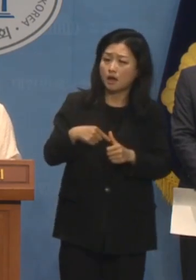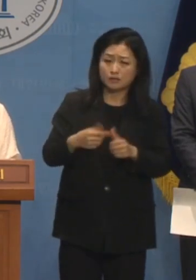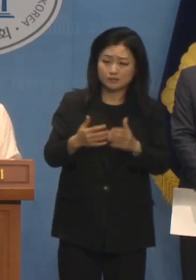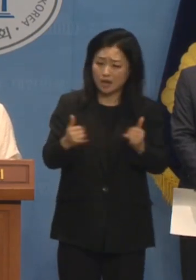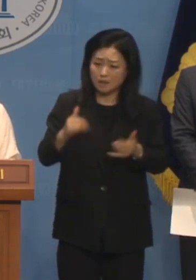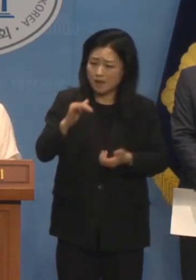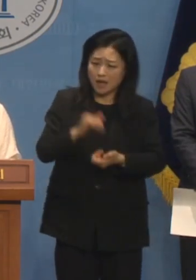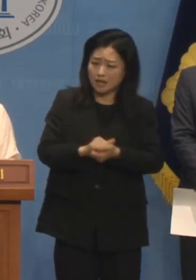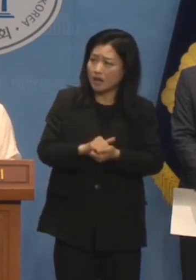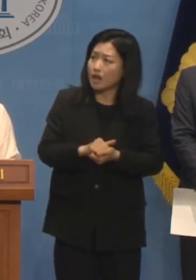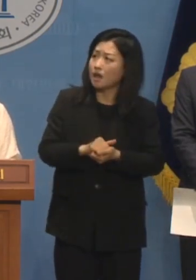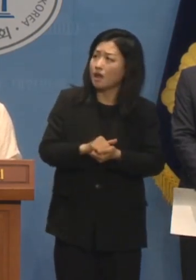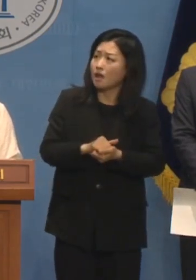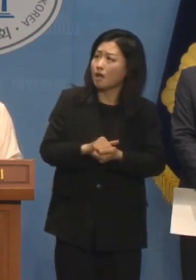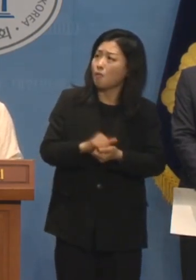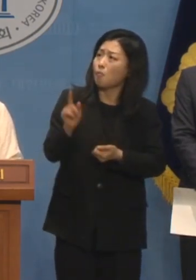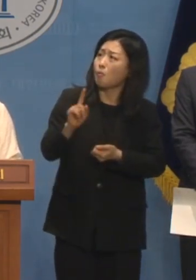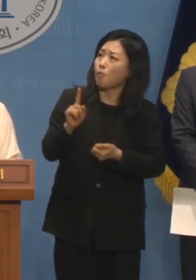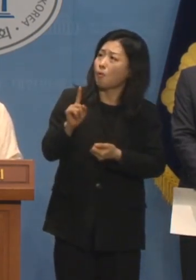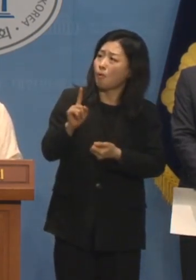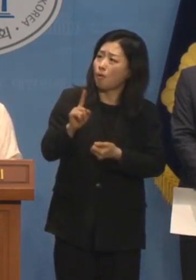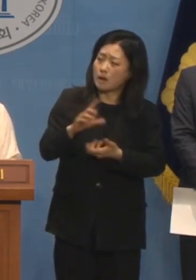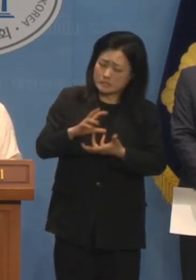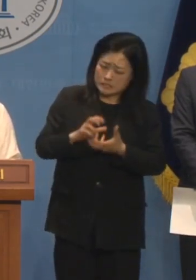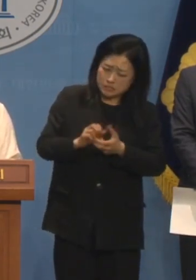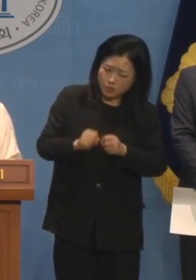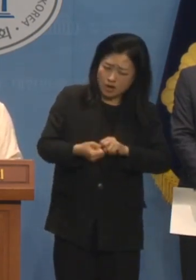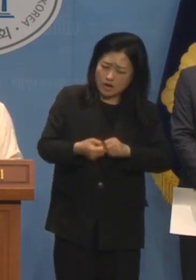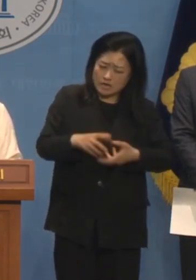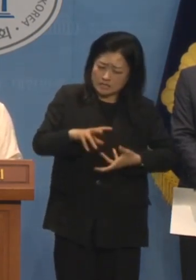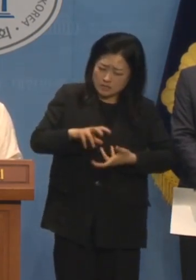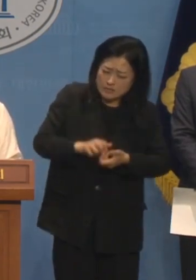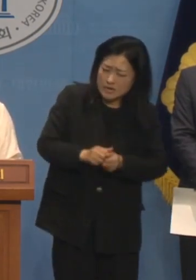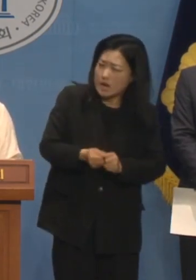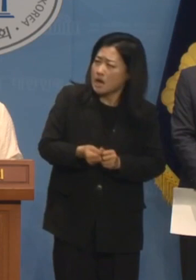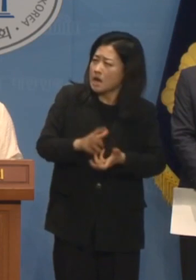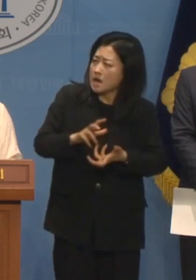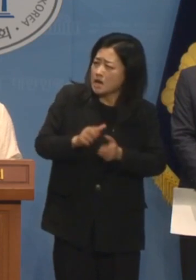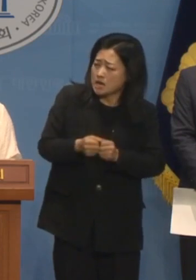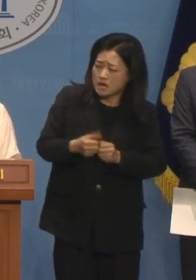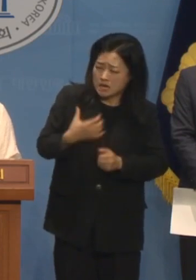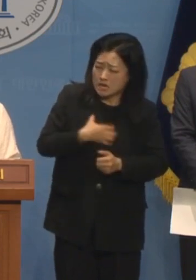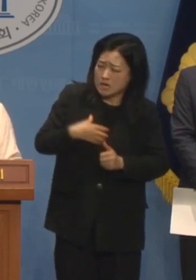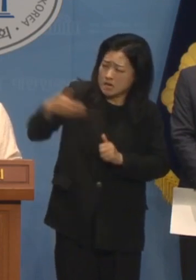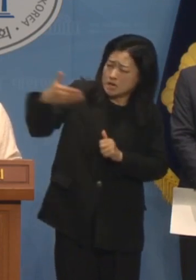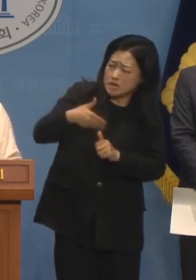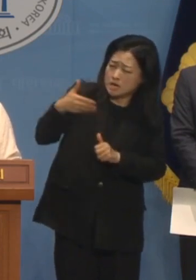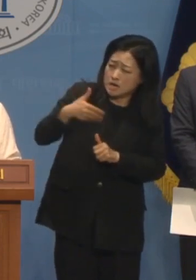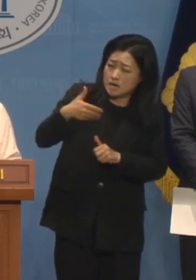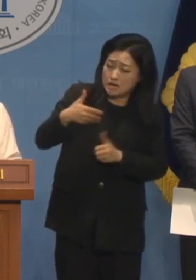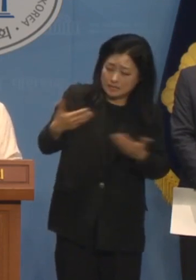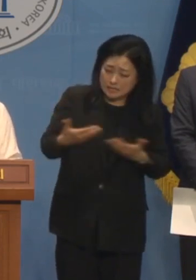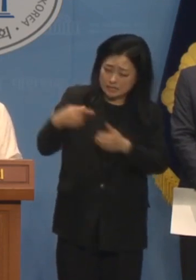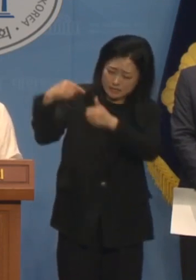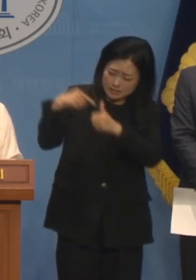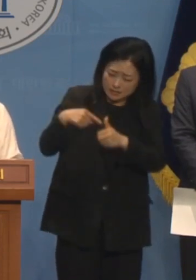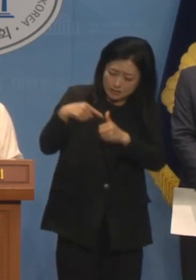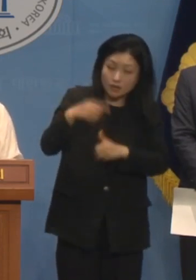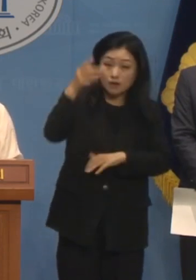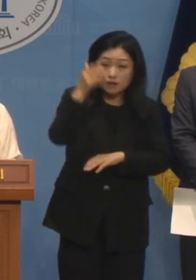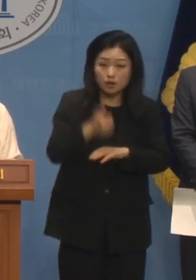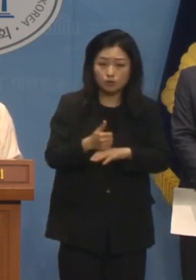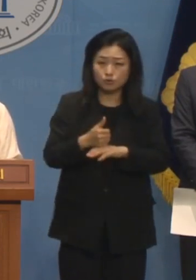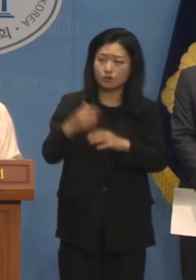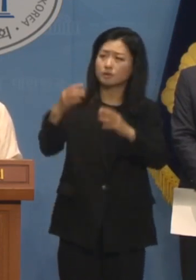한계를 실험하는 것 같습니다. 쥐어짜고 쥐어짜 노동자를 죽음으로 몰고 있는 쿠팡, 이제는